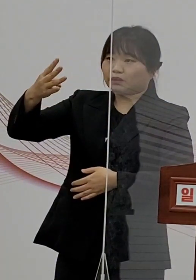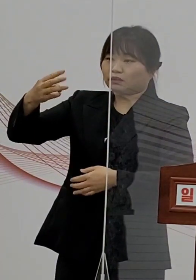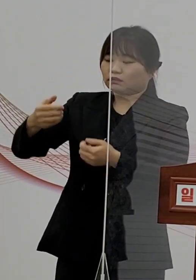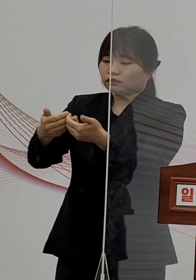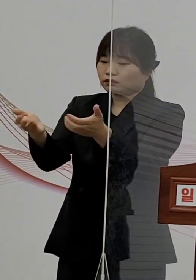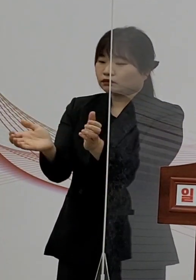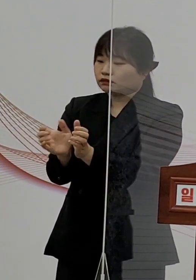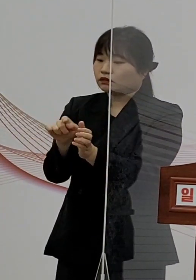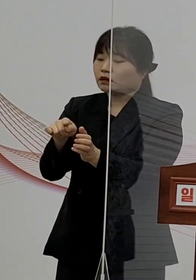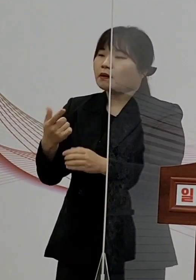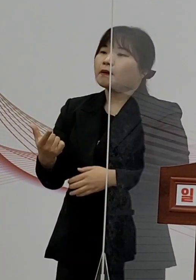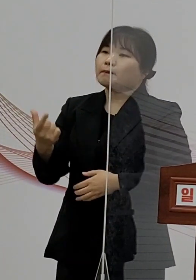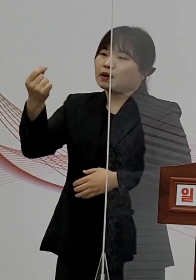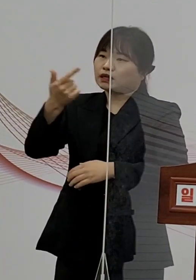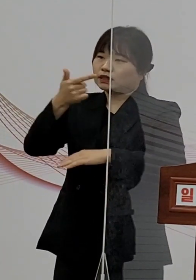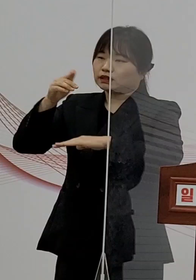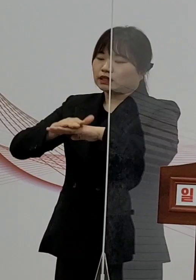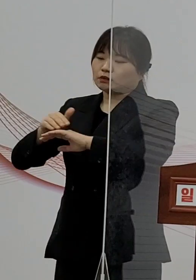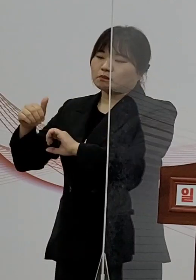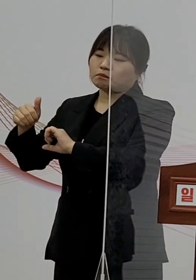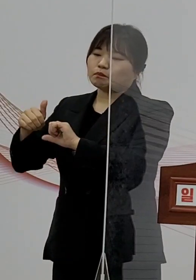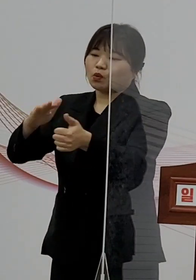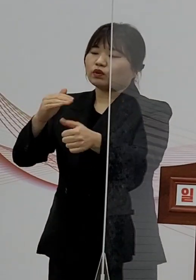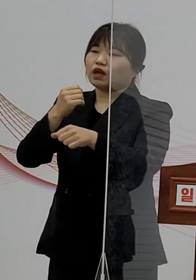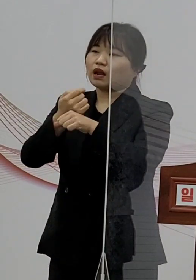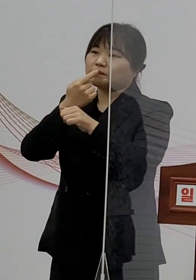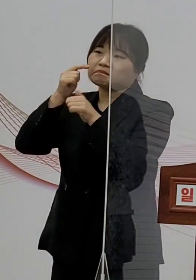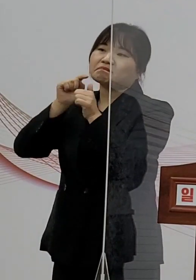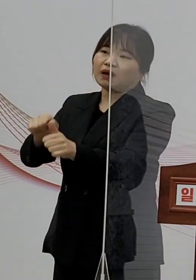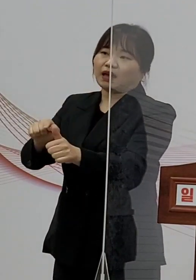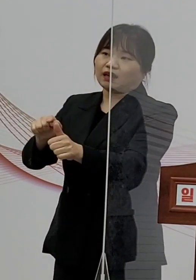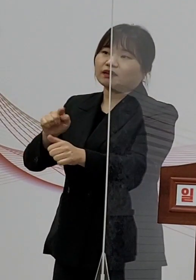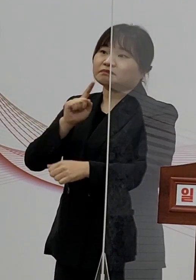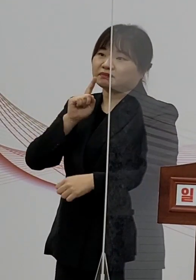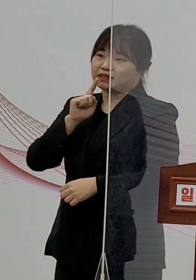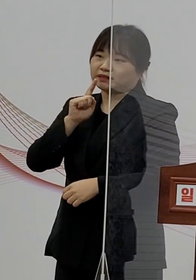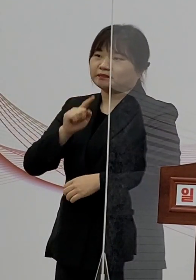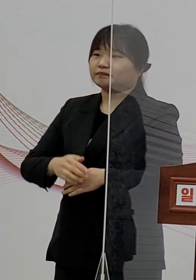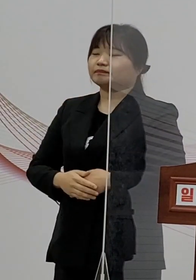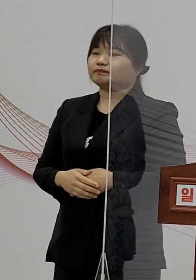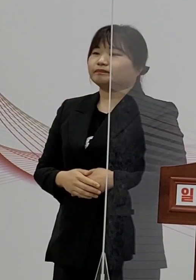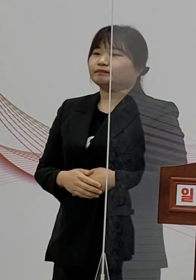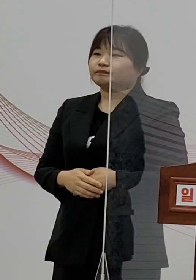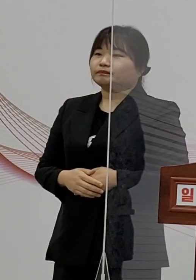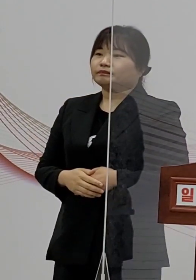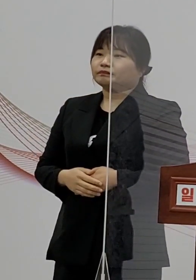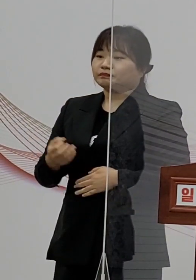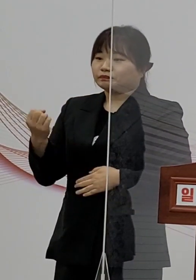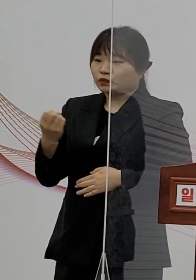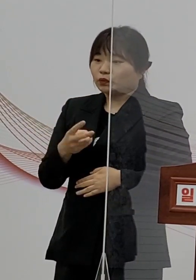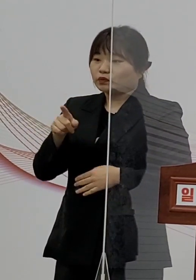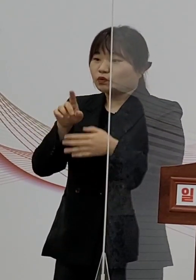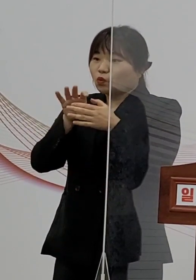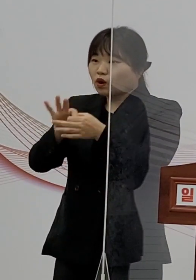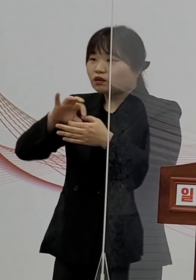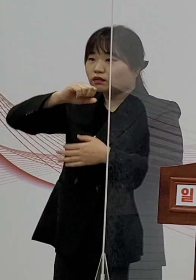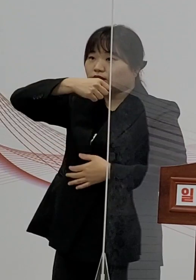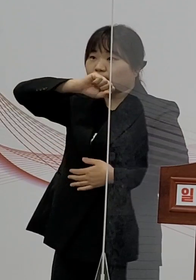신속하게 대전으로 내려보내라고 말씀하셨다고 하셨습니다. 이와 관련한